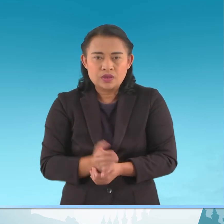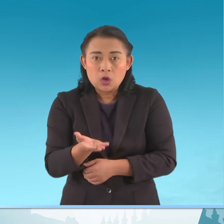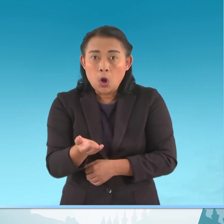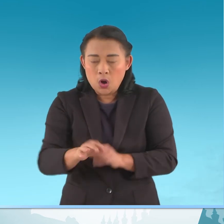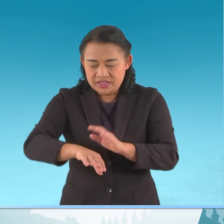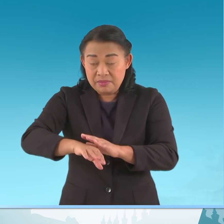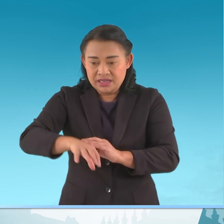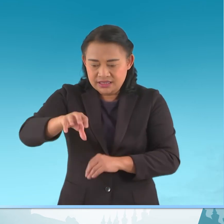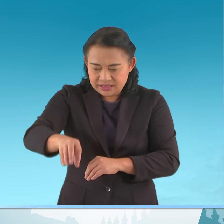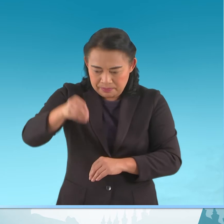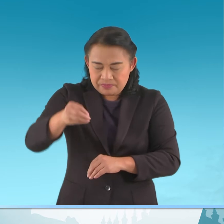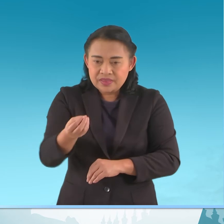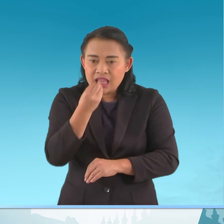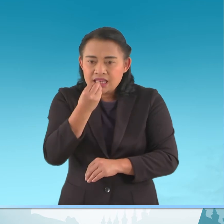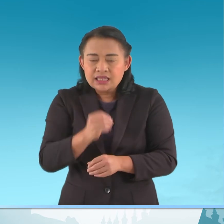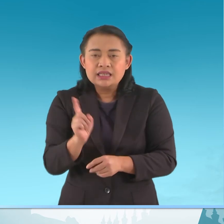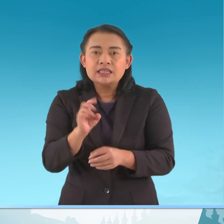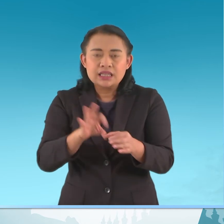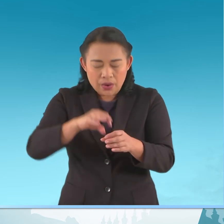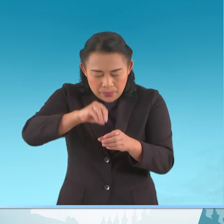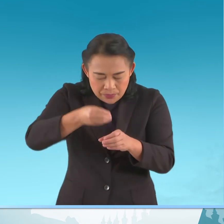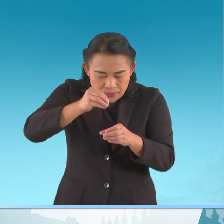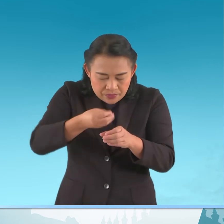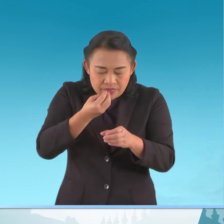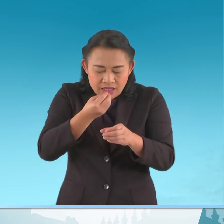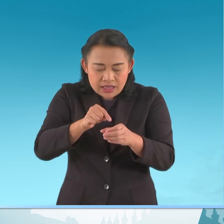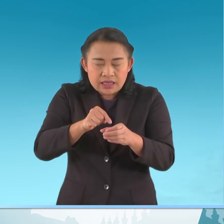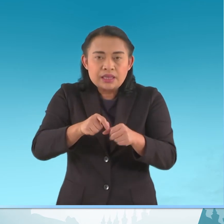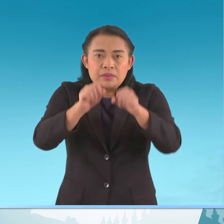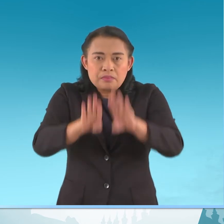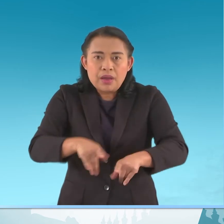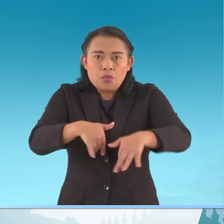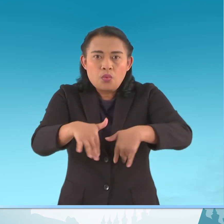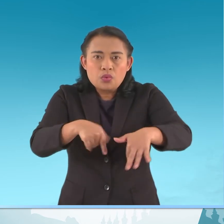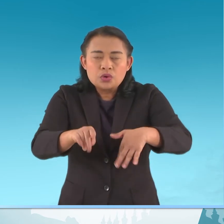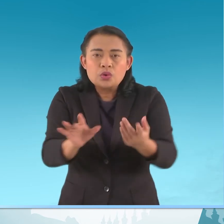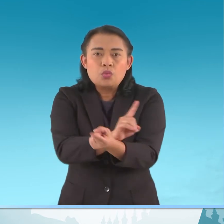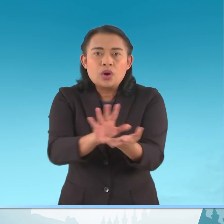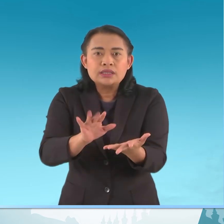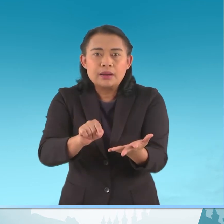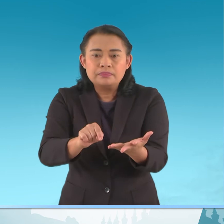ท้ายมือนะครับเพื่ออรรถรสในการกินแบบพื้นเมืองฮะ